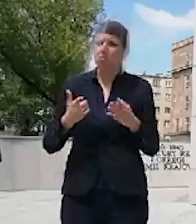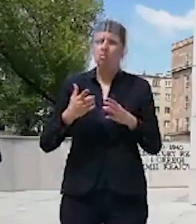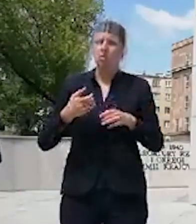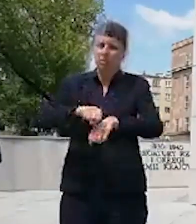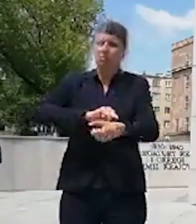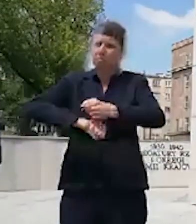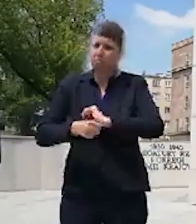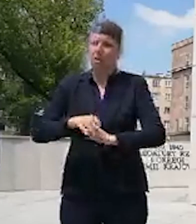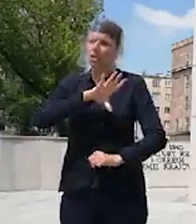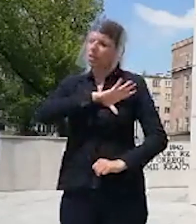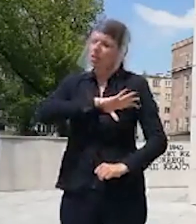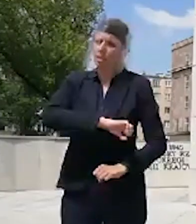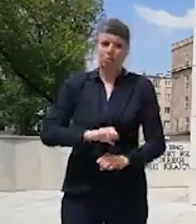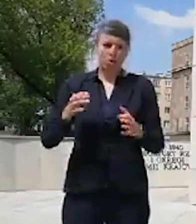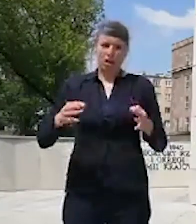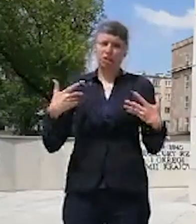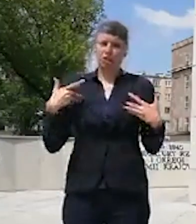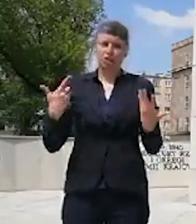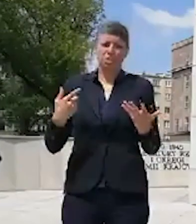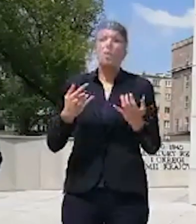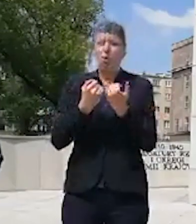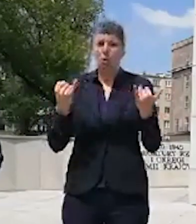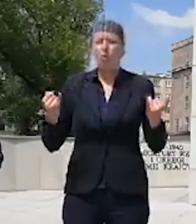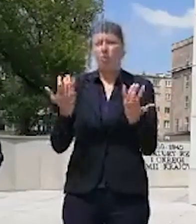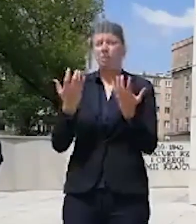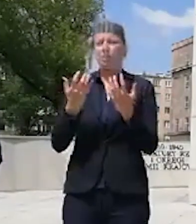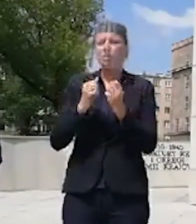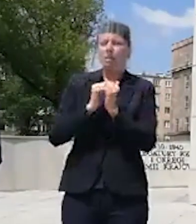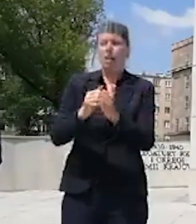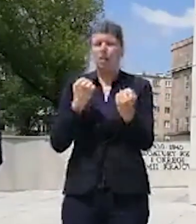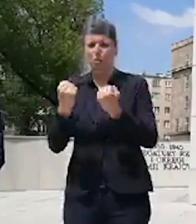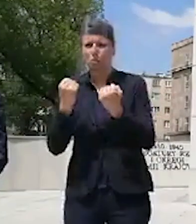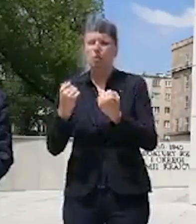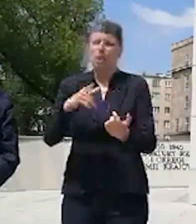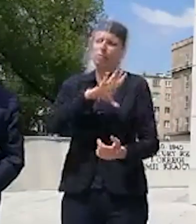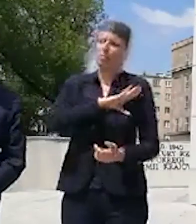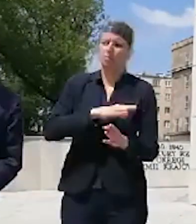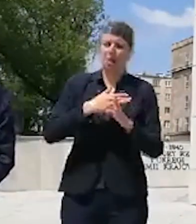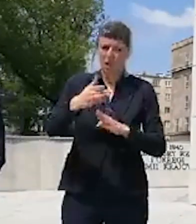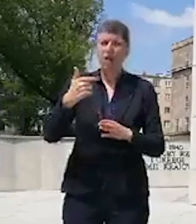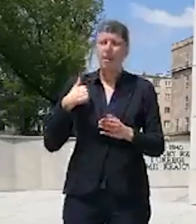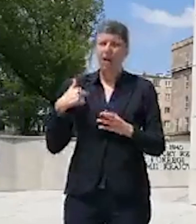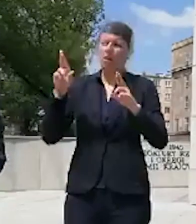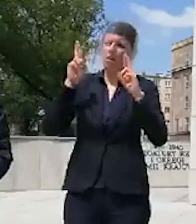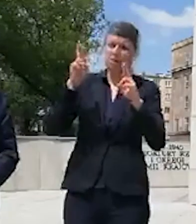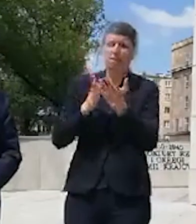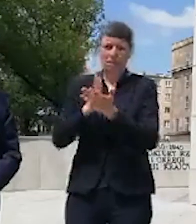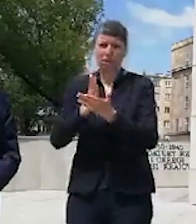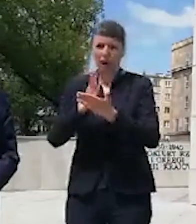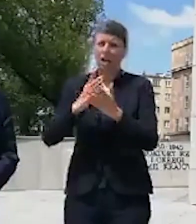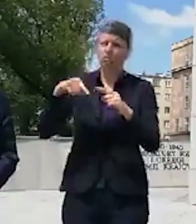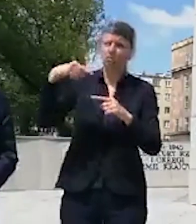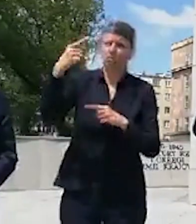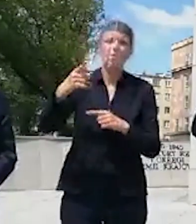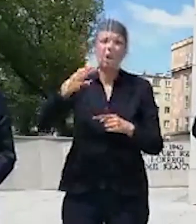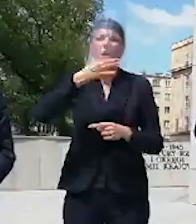przeszkody, które musimy przeskakiwać. Wierzę jednak, że będzie dobrze. Nie wiem kiedy, dlatego że znaleźliśmy się, nawiązuję tutaj